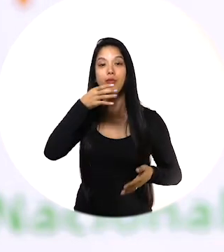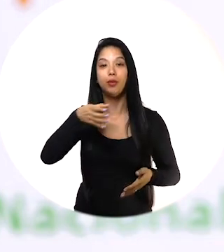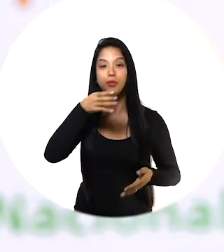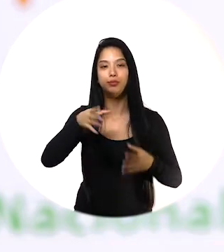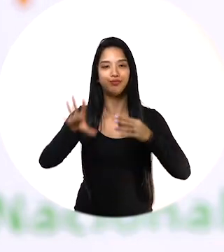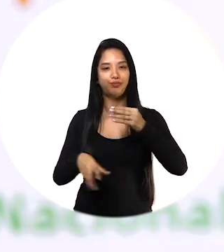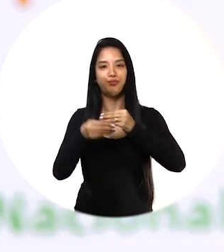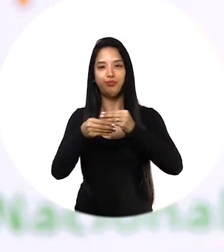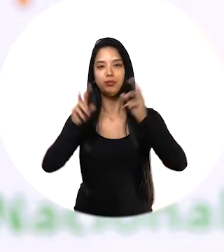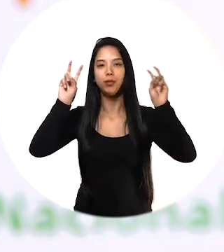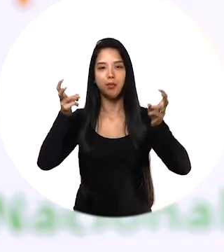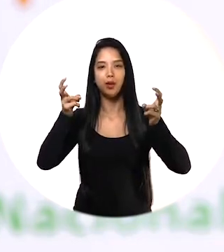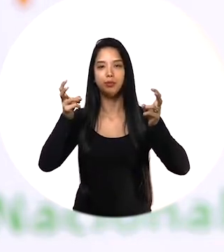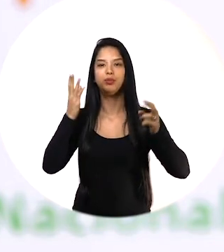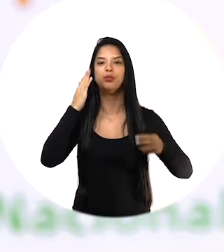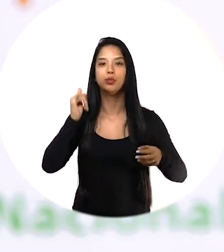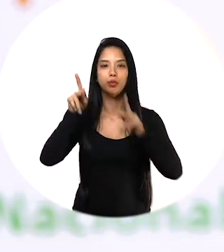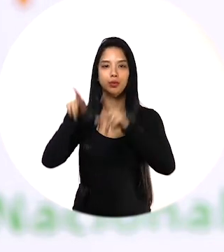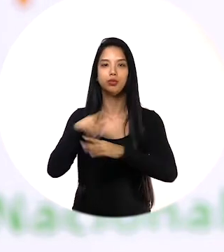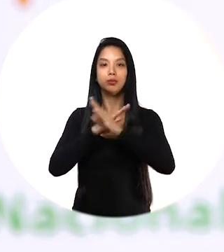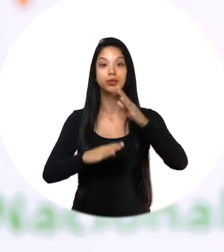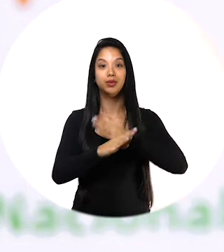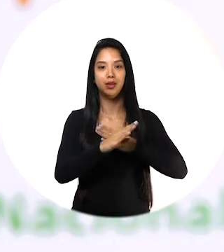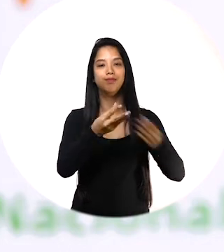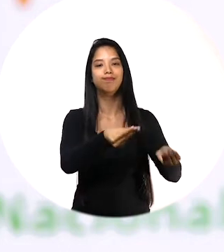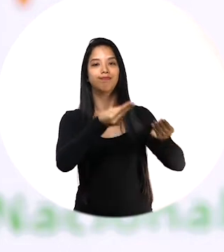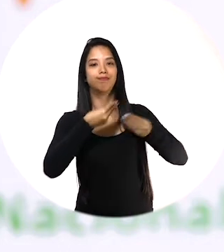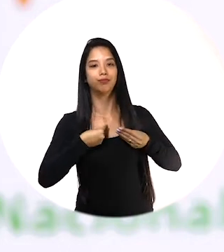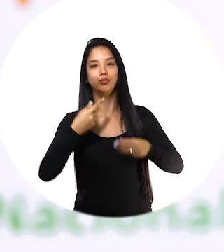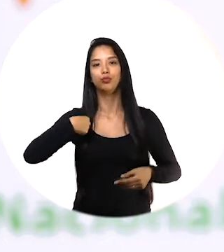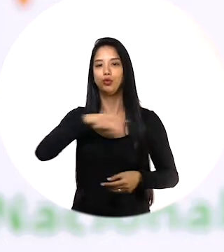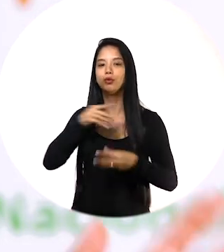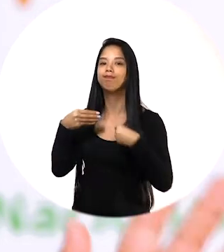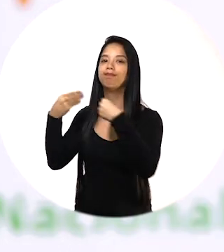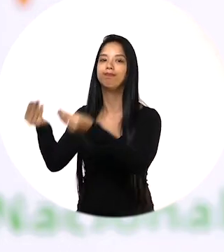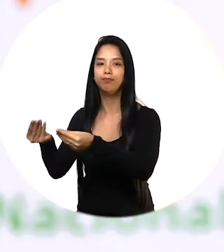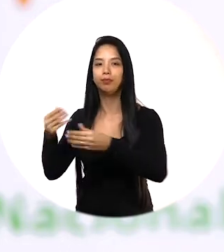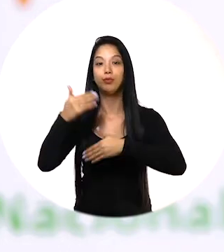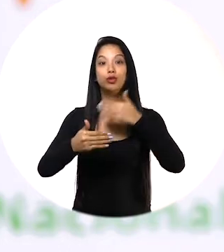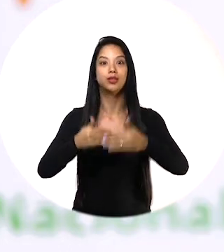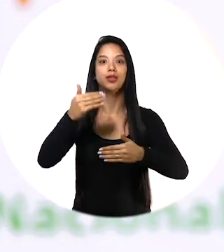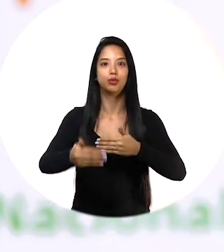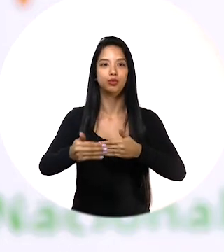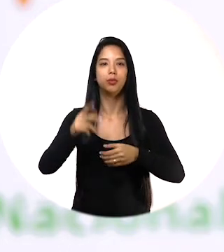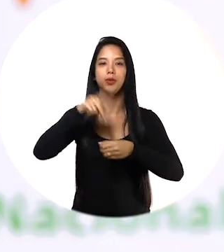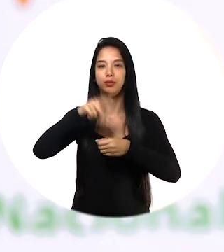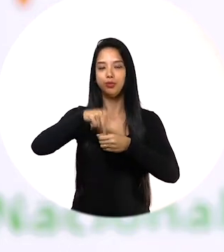nosotros hemos podido aportar en ese sentido es porque nos lo ha aportado a nosotros la misma población. Esto ha sido un proceso muy